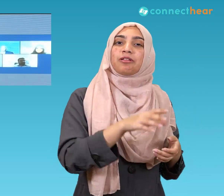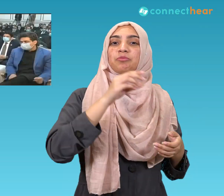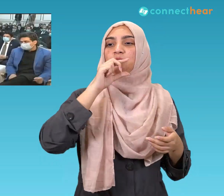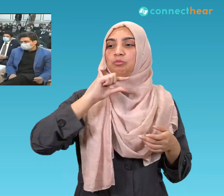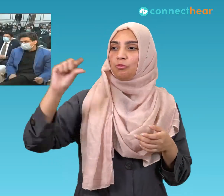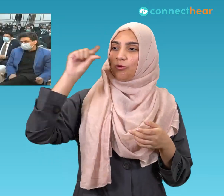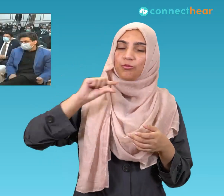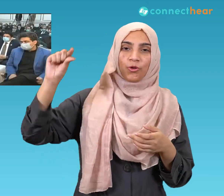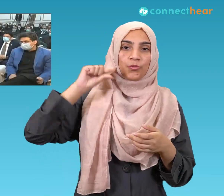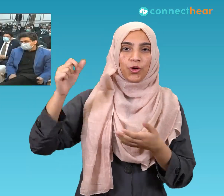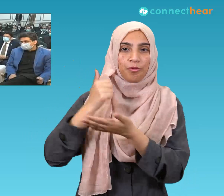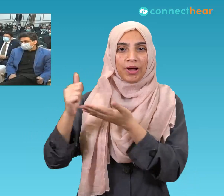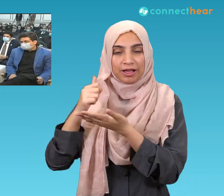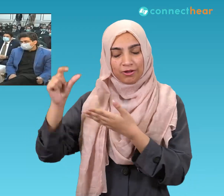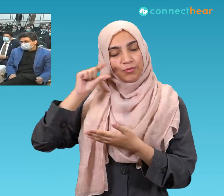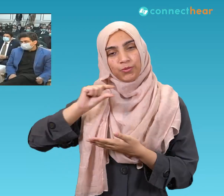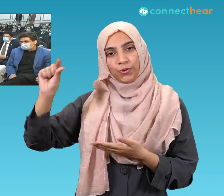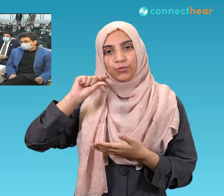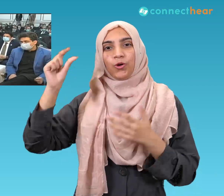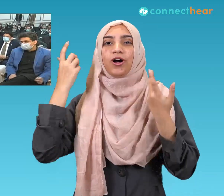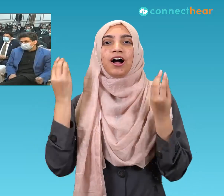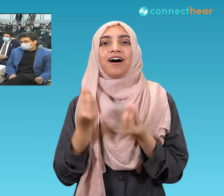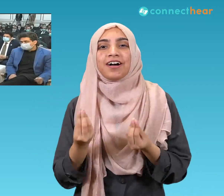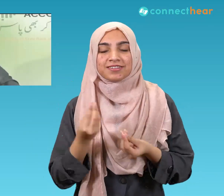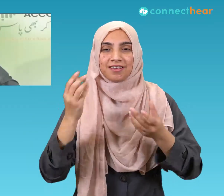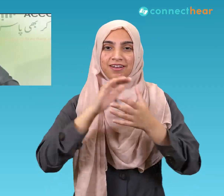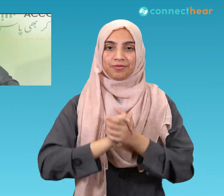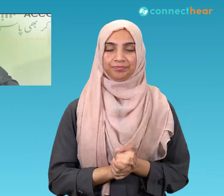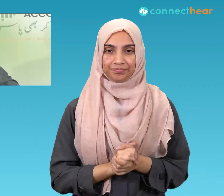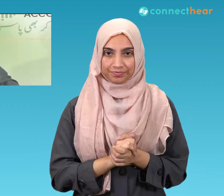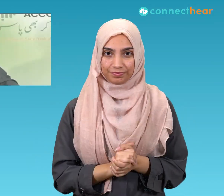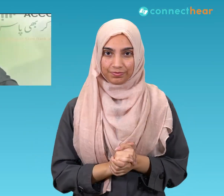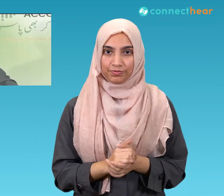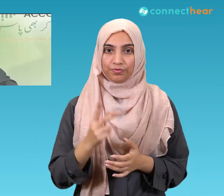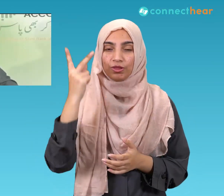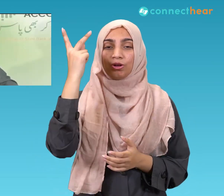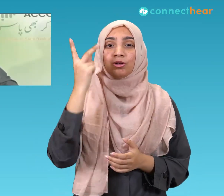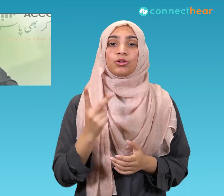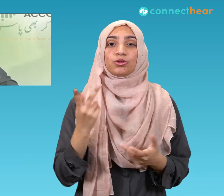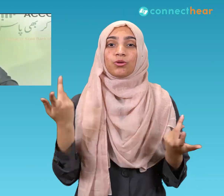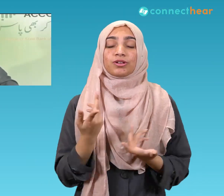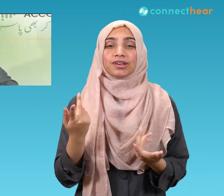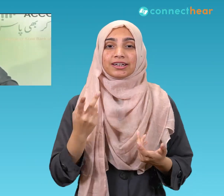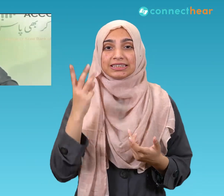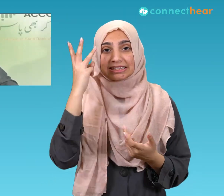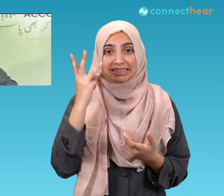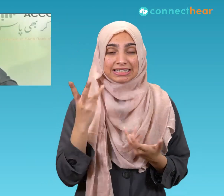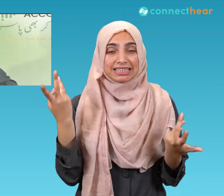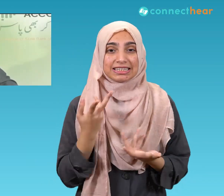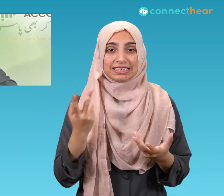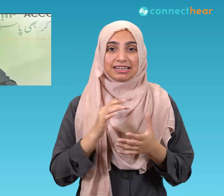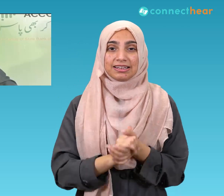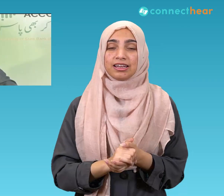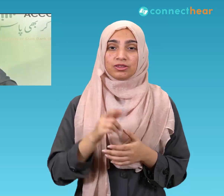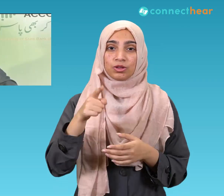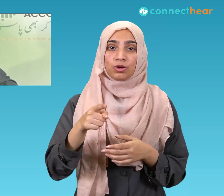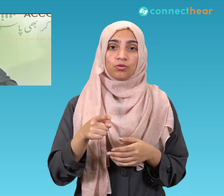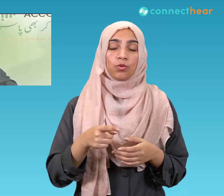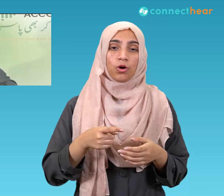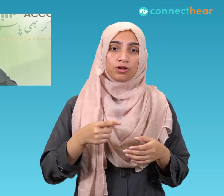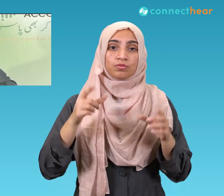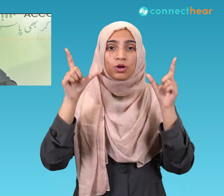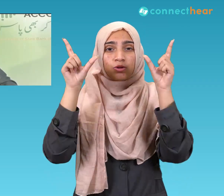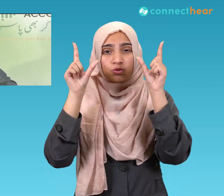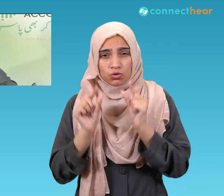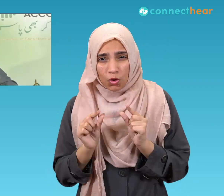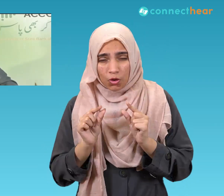تھی افورڈیبل ہاؤسنگ میں. اور دوسرا اسمال اور میڈیم انڈسٹری. یہ 2 چیزیں ہیں جو کہ پاکستان